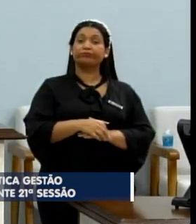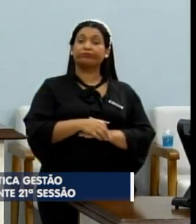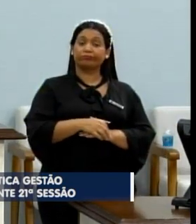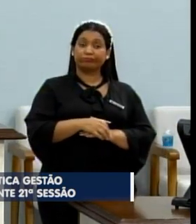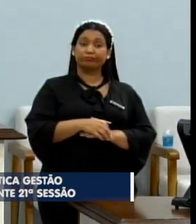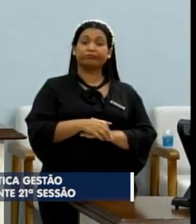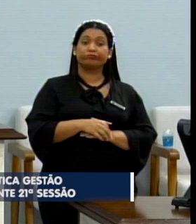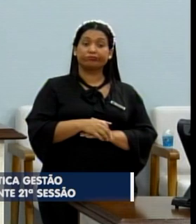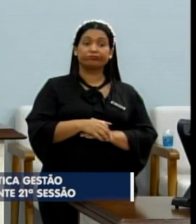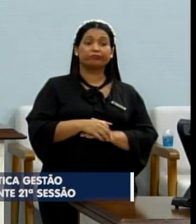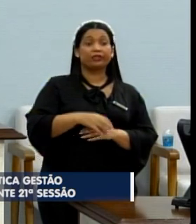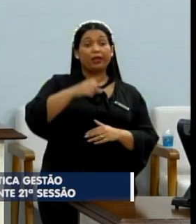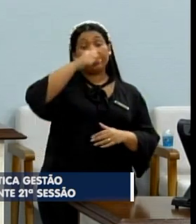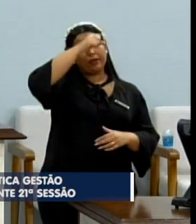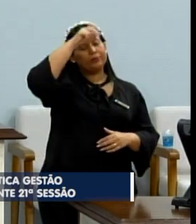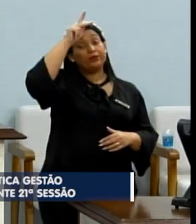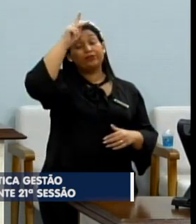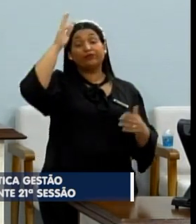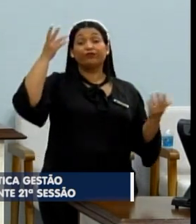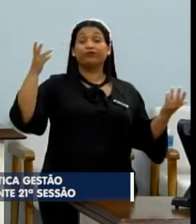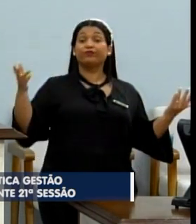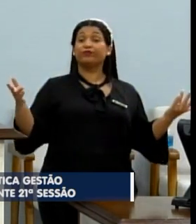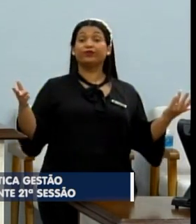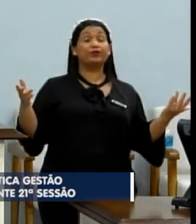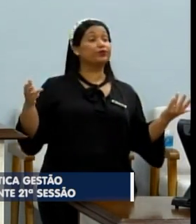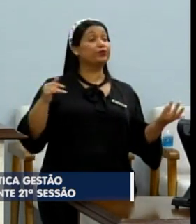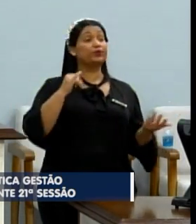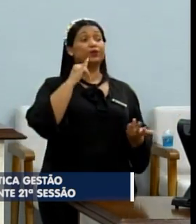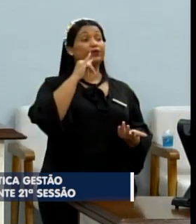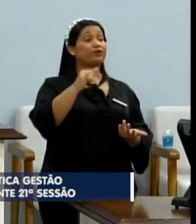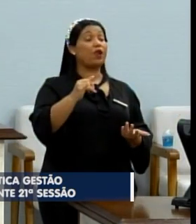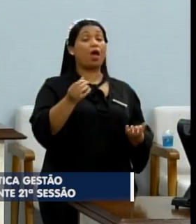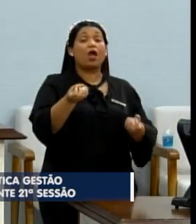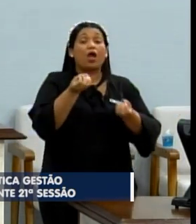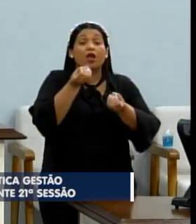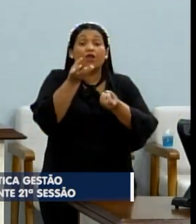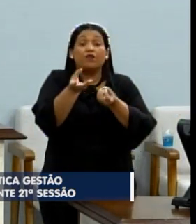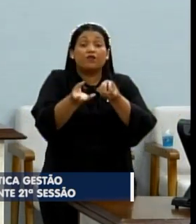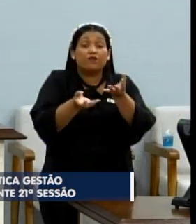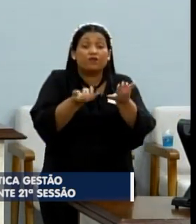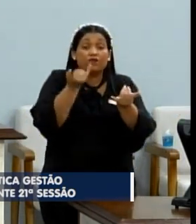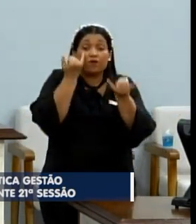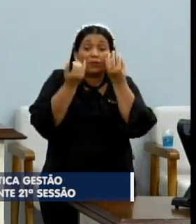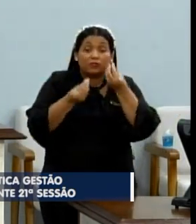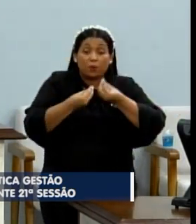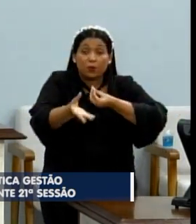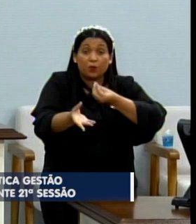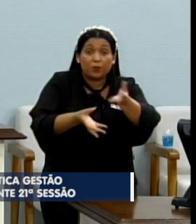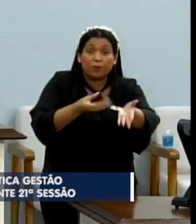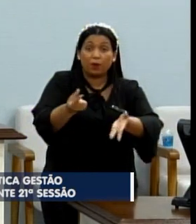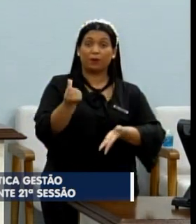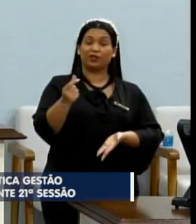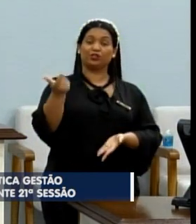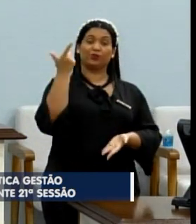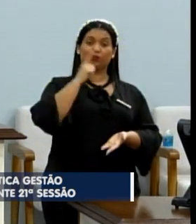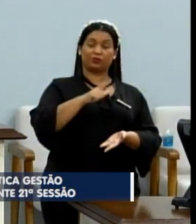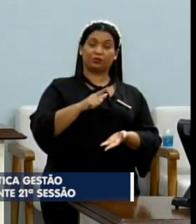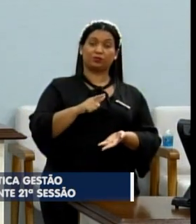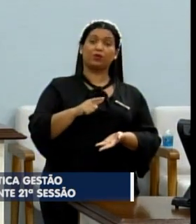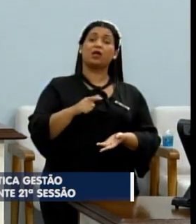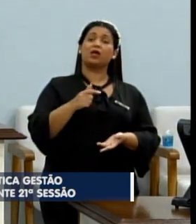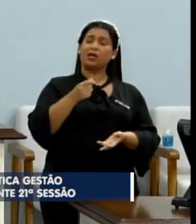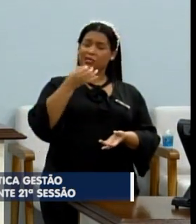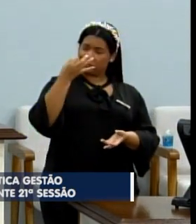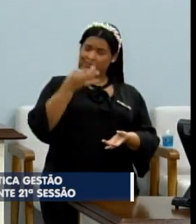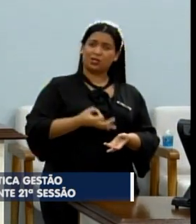a prefeitura se dando ao Luxo o governo Municipal de não passar informação correta para receber recurso isso é muito muito